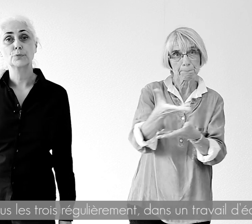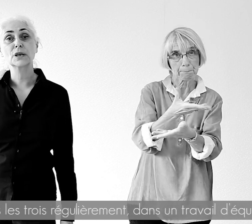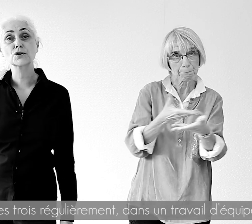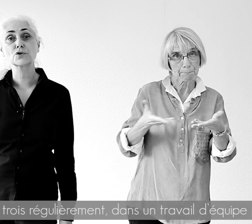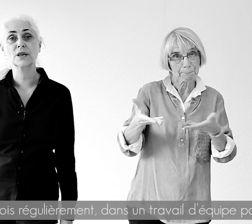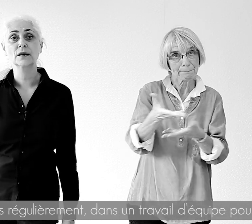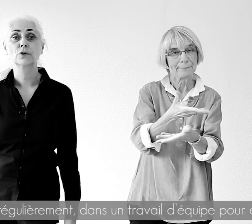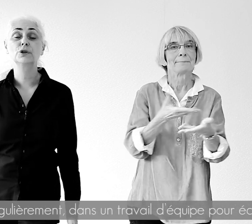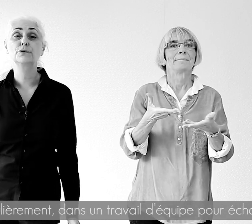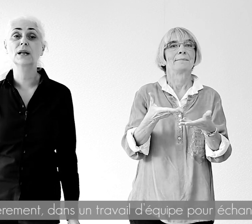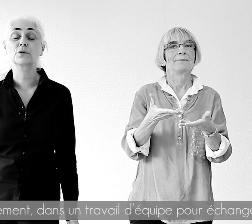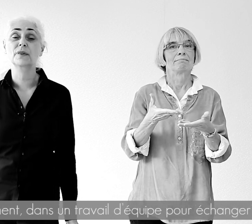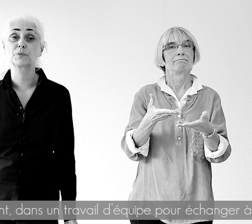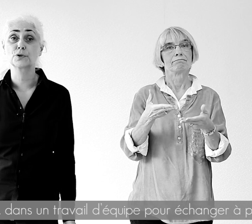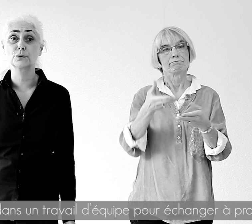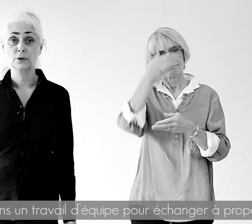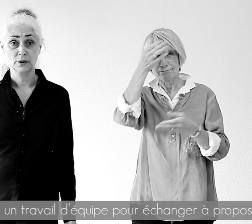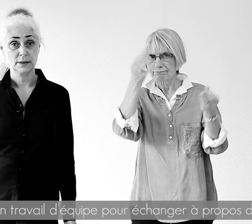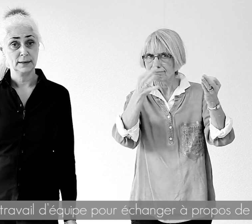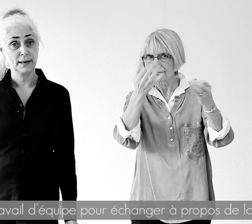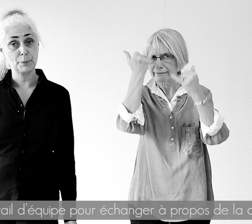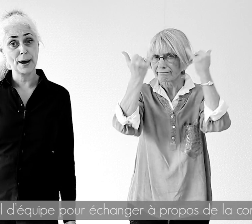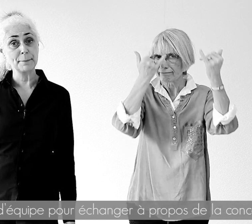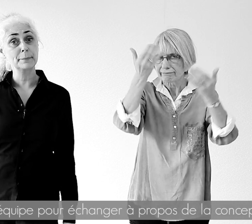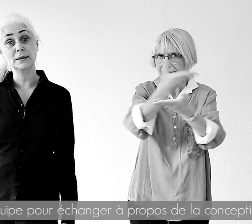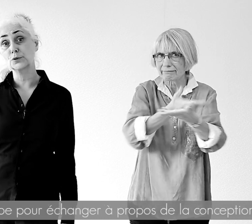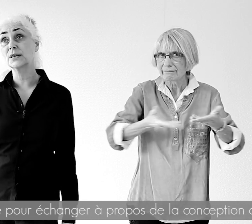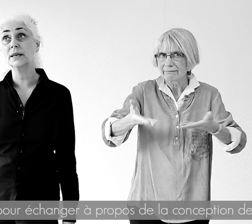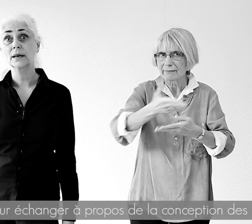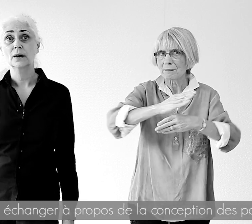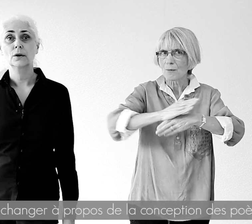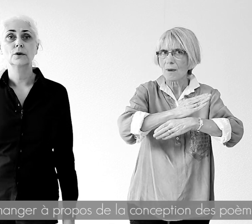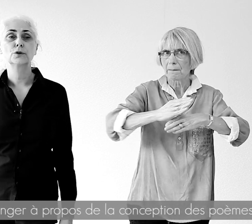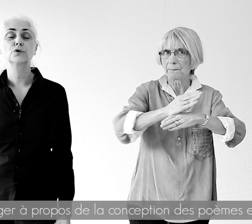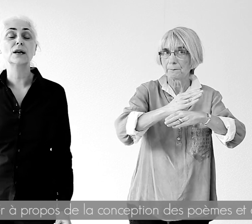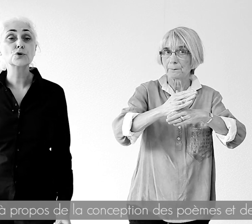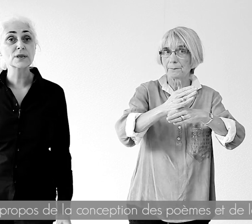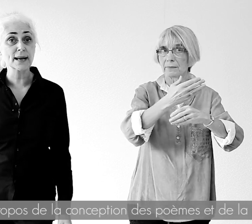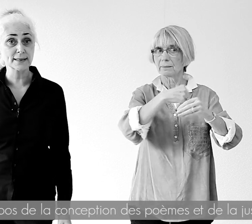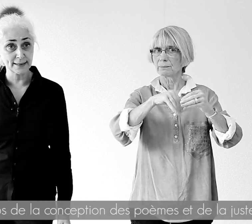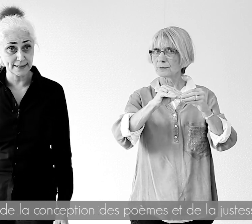pour échanger au niveau de la conception des poèmes, mais aussi de la justesse des